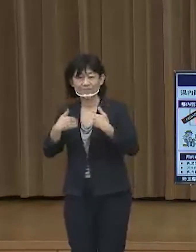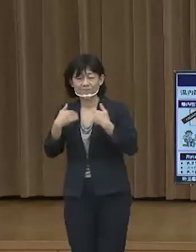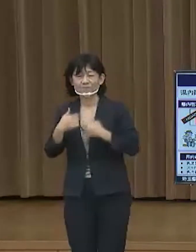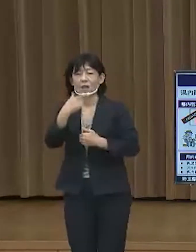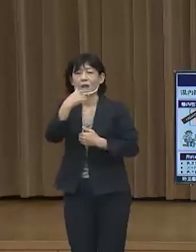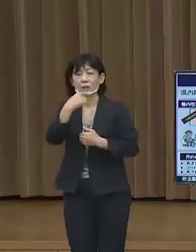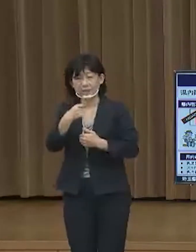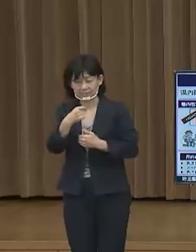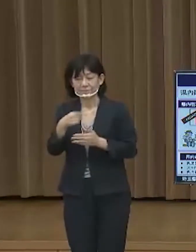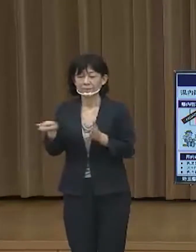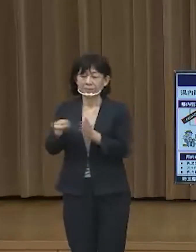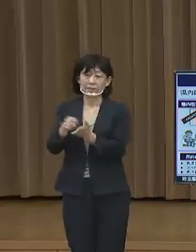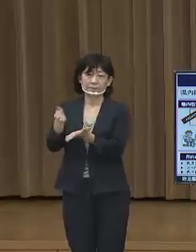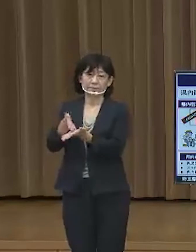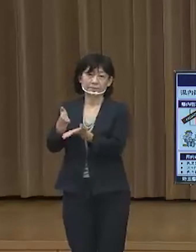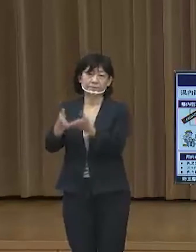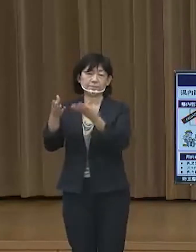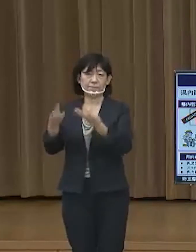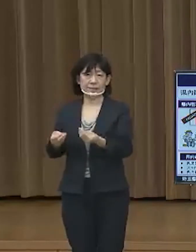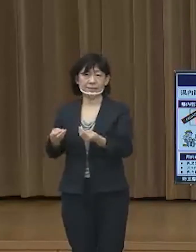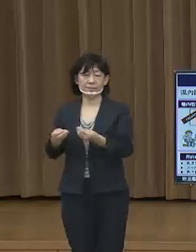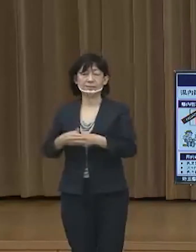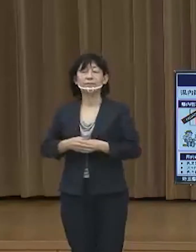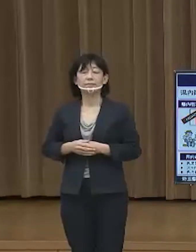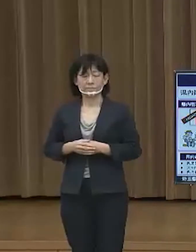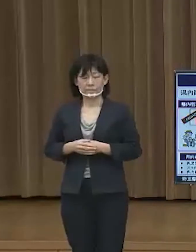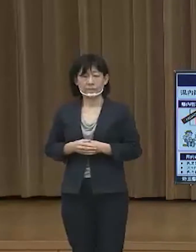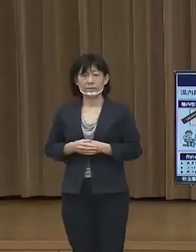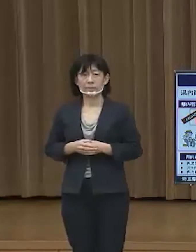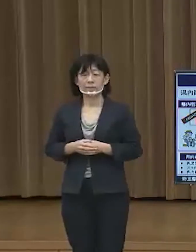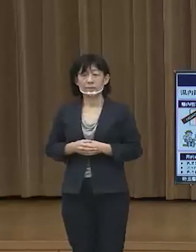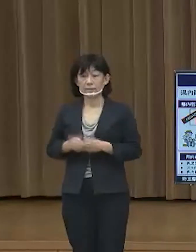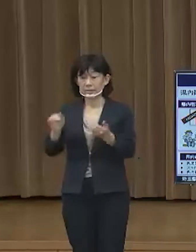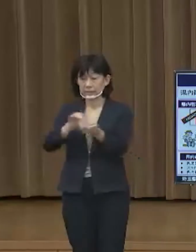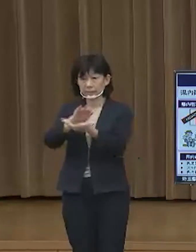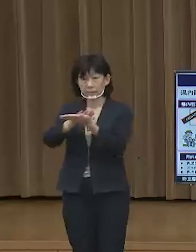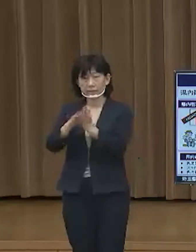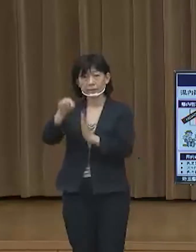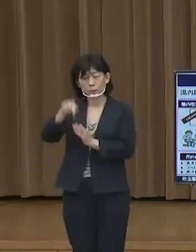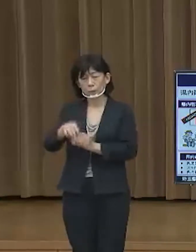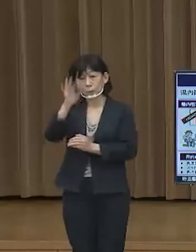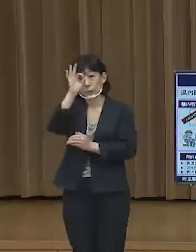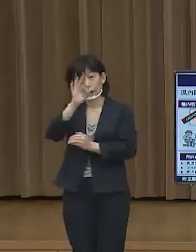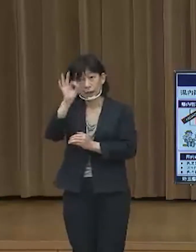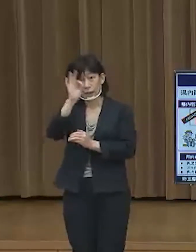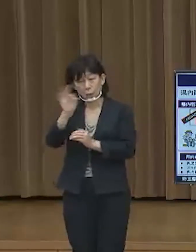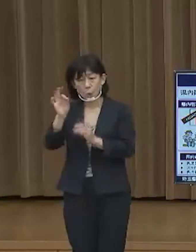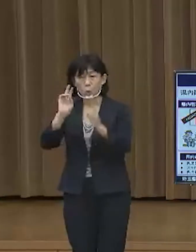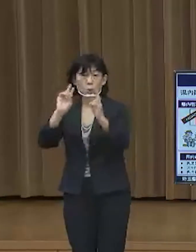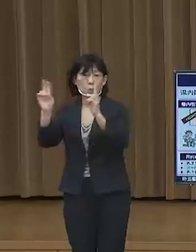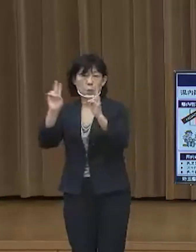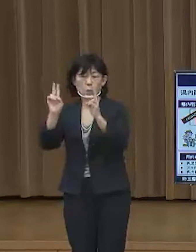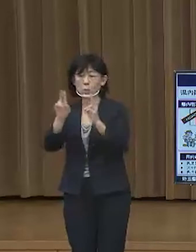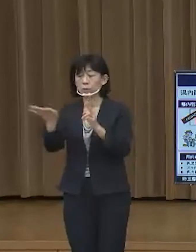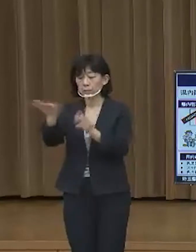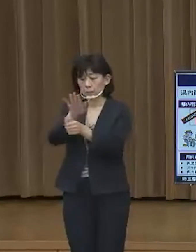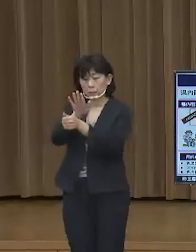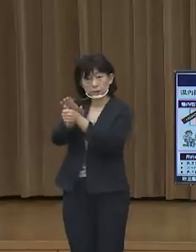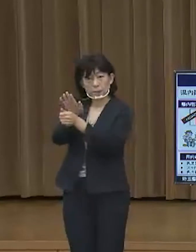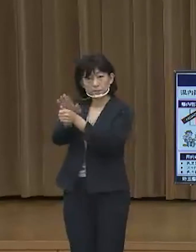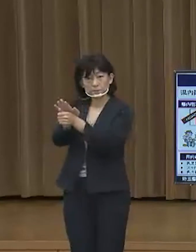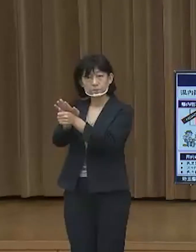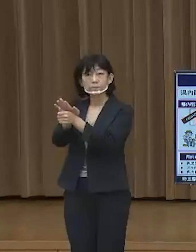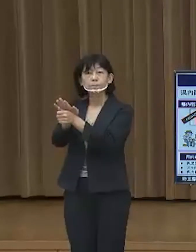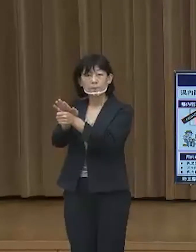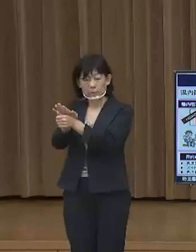まいりました。そこで県内の観光関連事業者の皆様を支援するため、